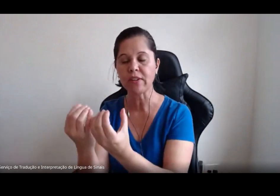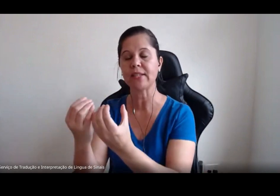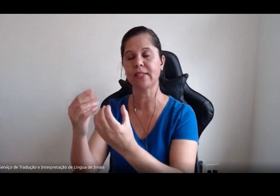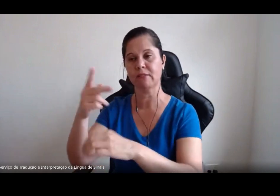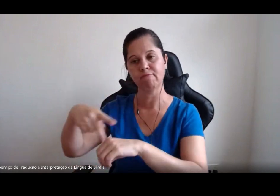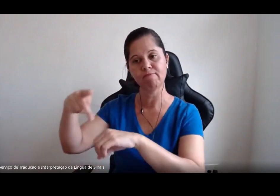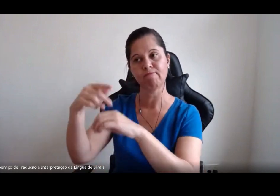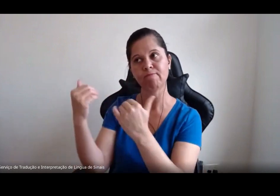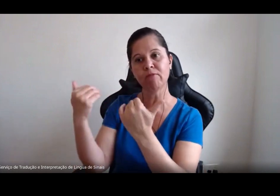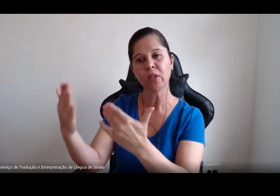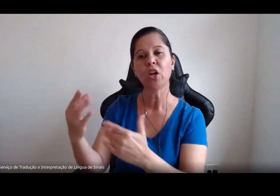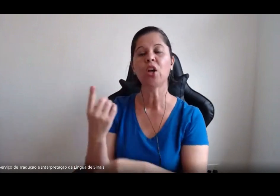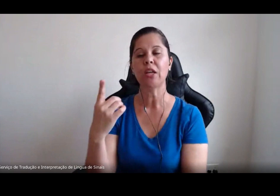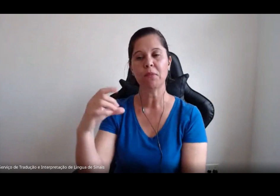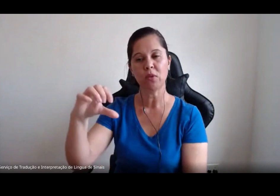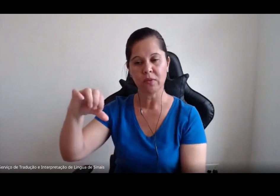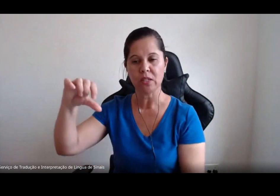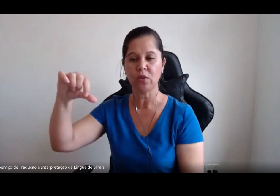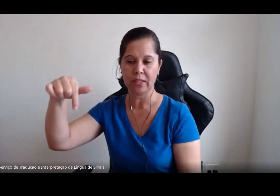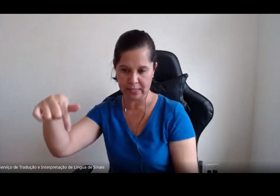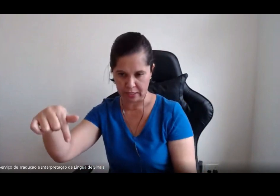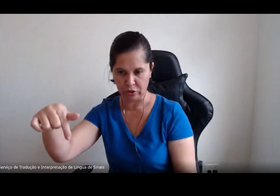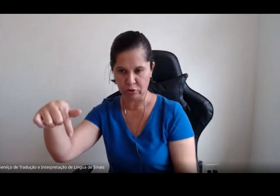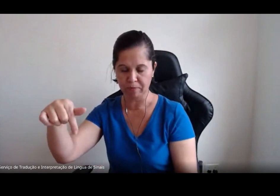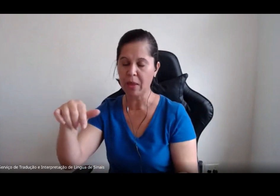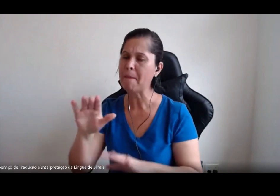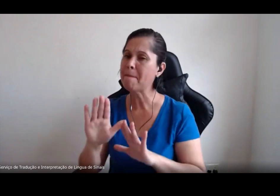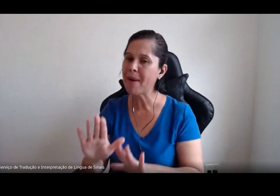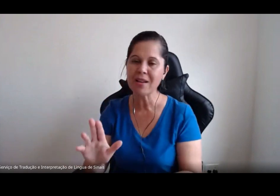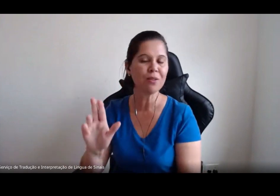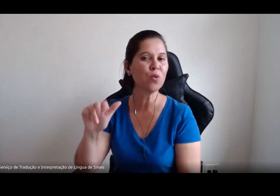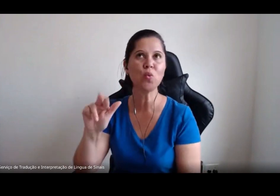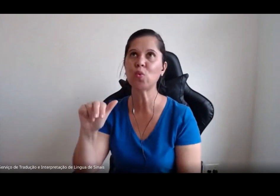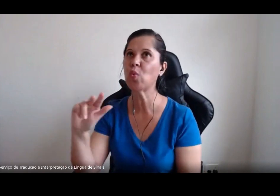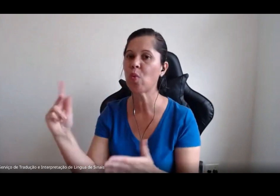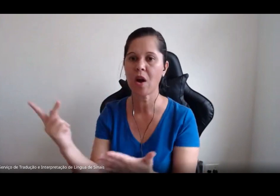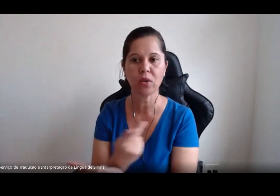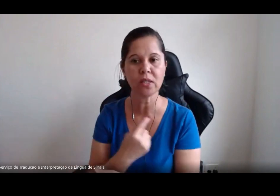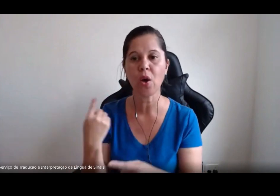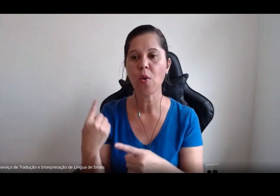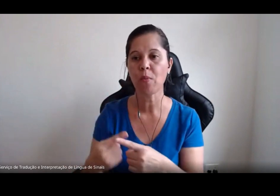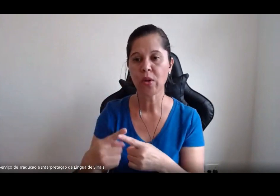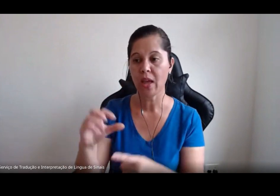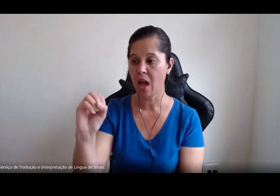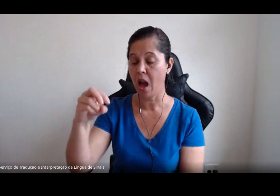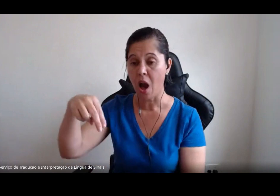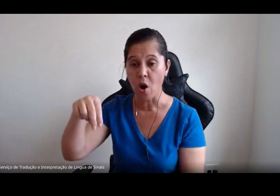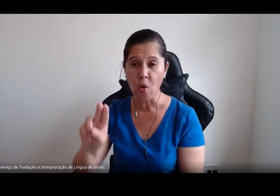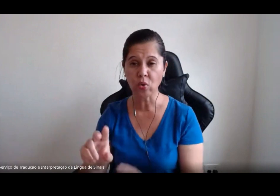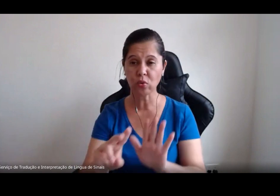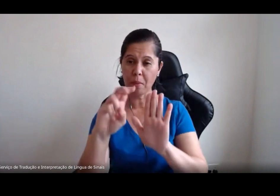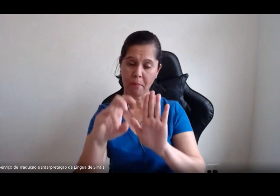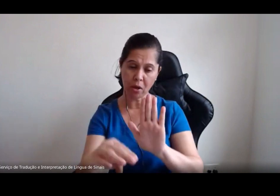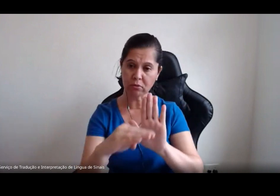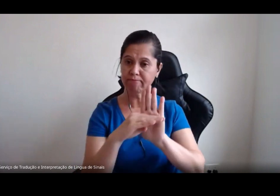numa convenção internacional da ONU no ano seguinte, em 97. No entanto, isso nunca aconteceu. A ONU nunca colocou